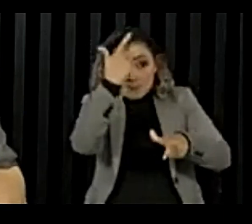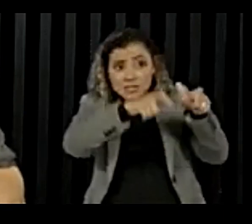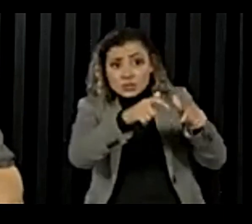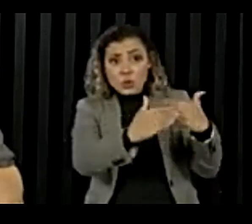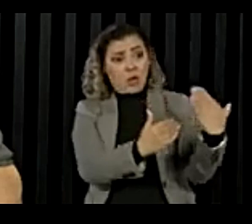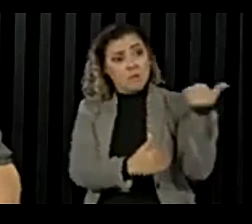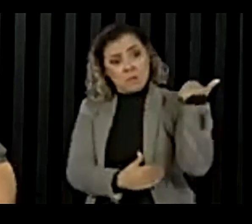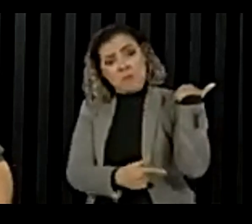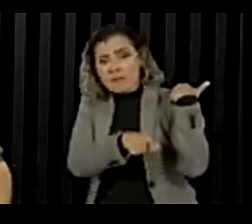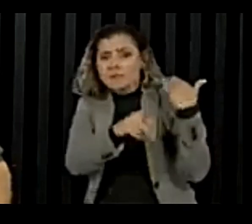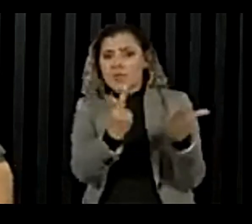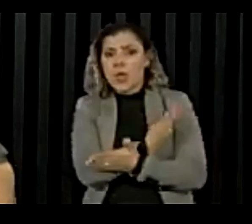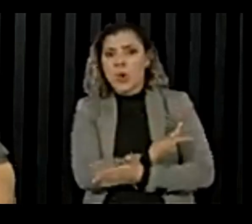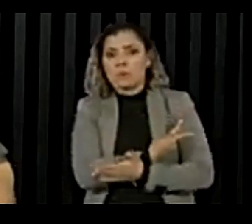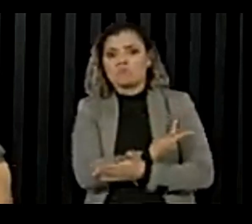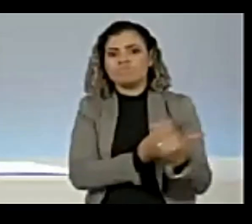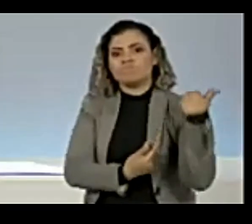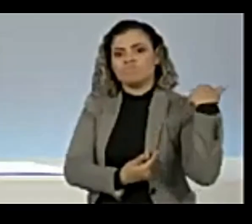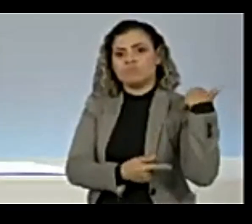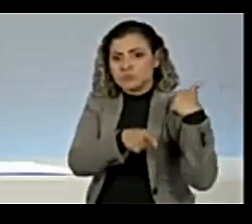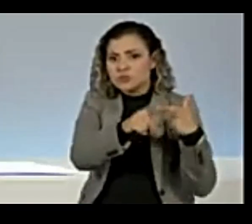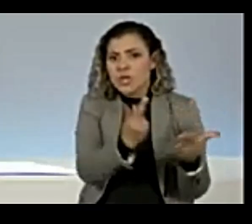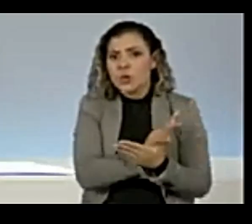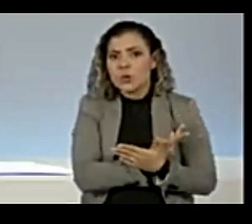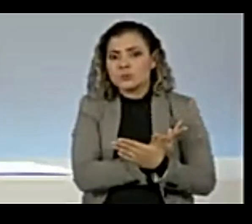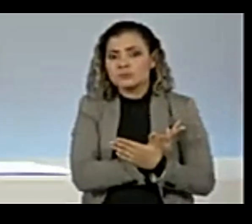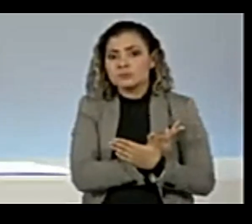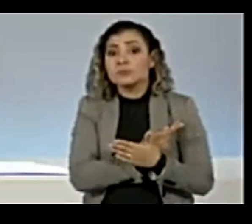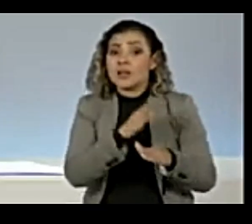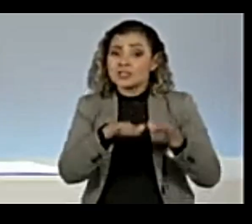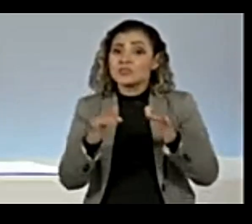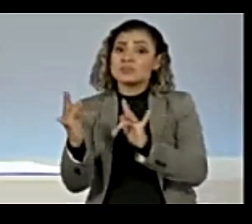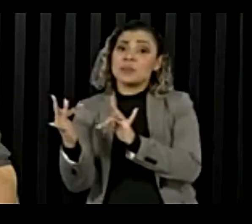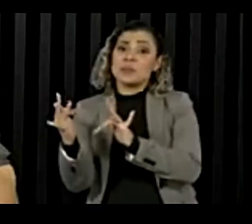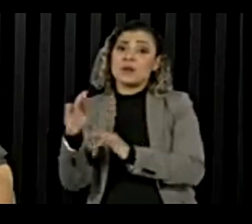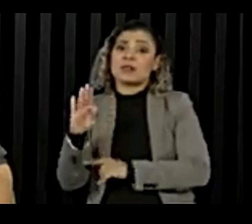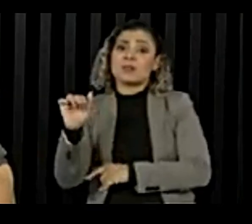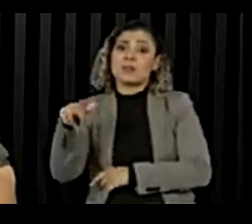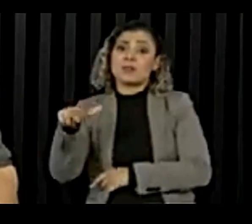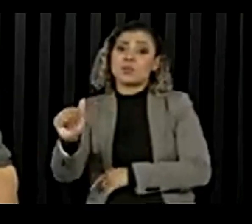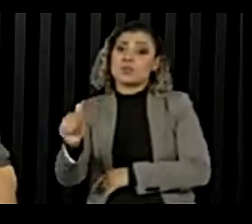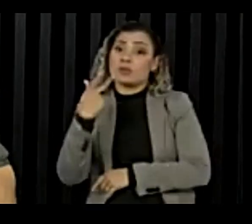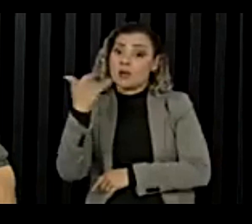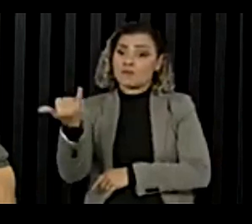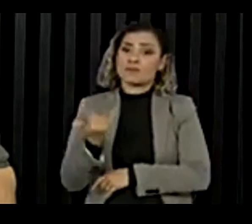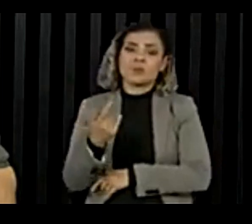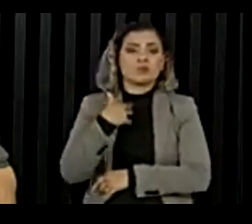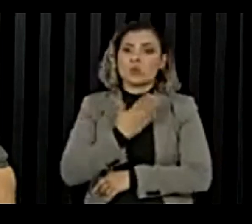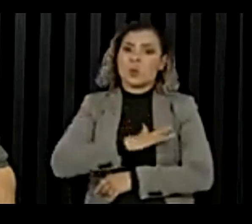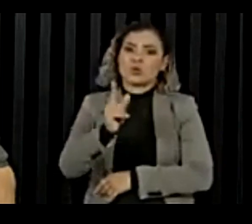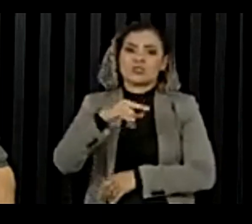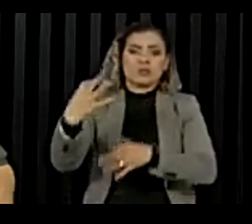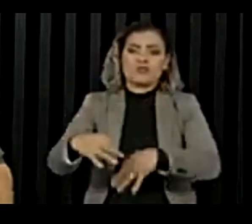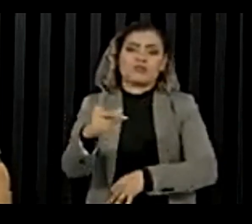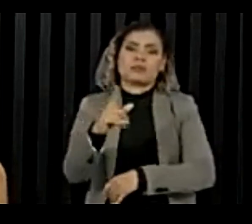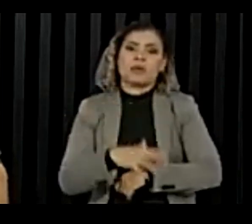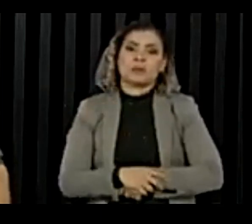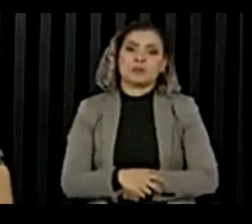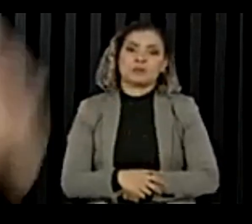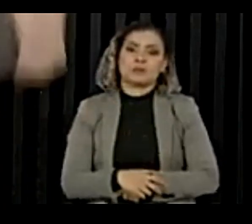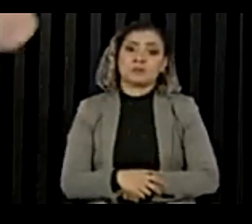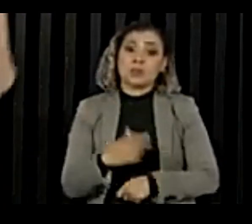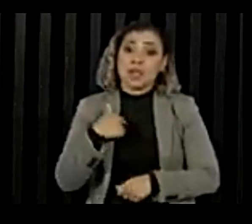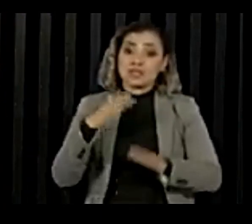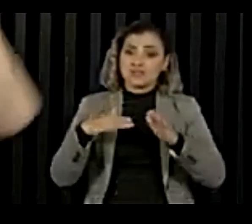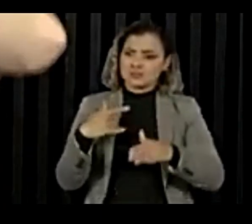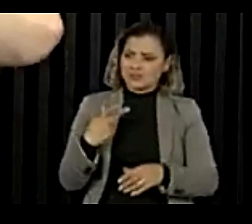fala: ô, você fez cagada. E essa voz da razão, muitas das vezes, é minha namorada, Bruna. Ela vira pra mim e fala: não gostei, não foi certo. E às vezes a minha primeira